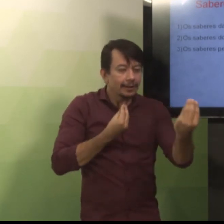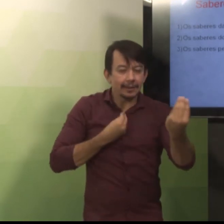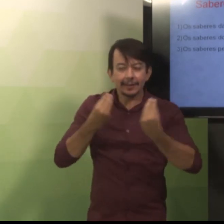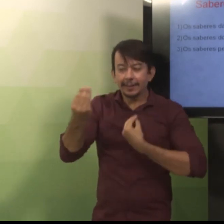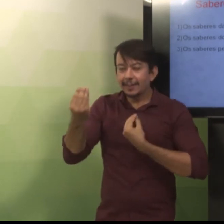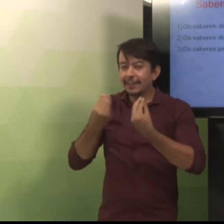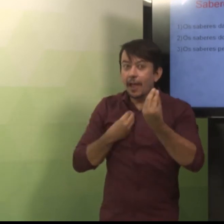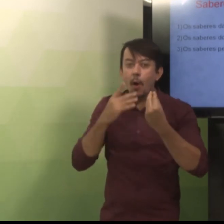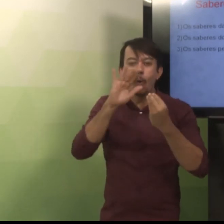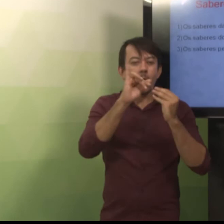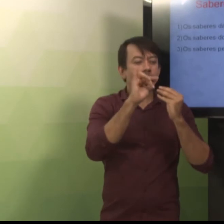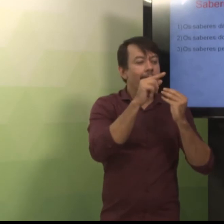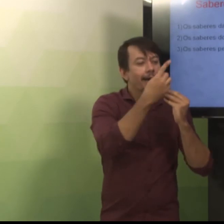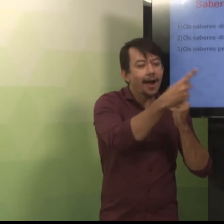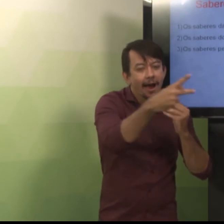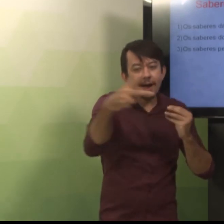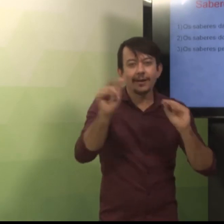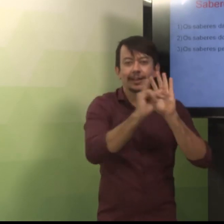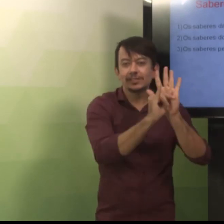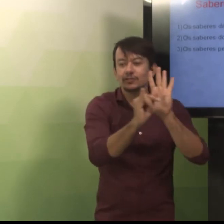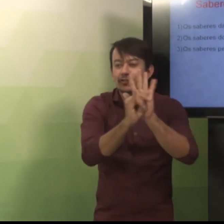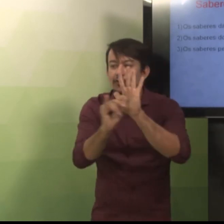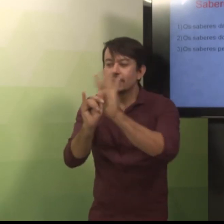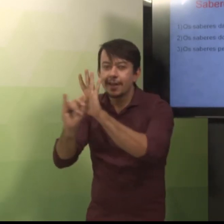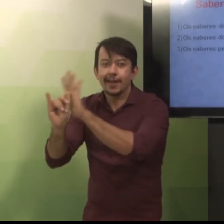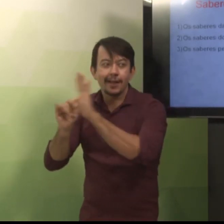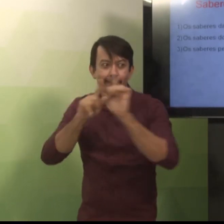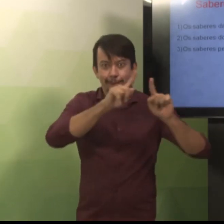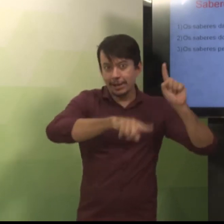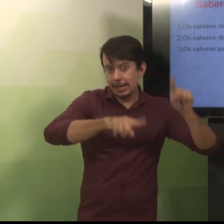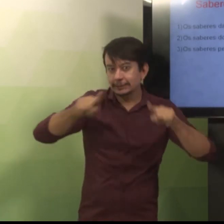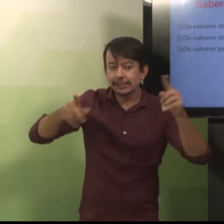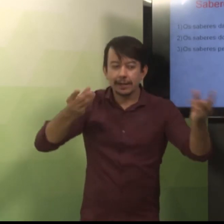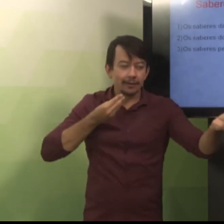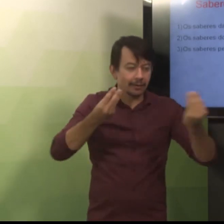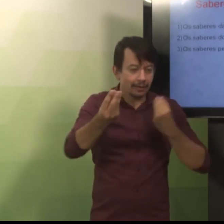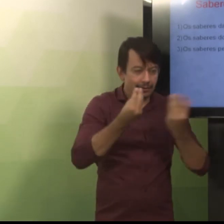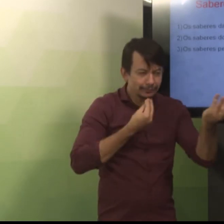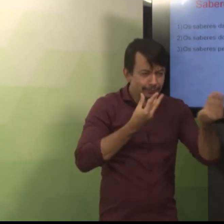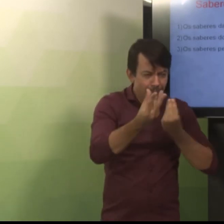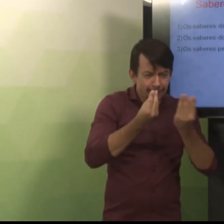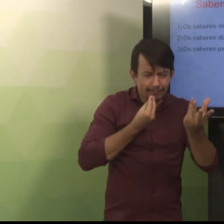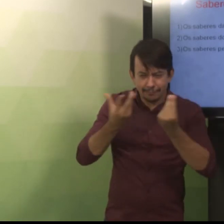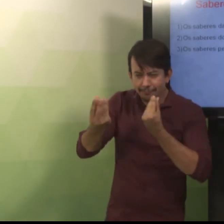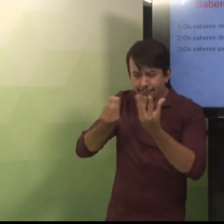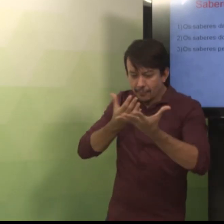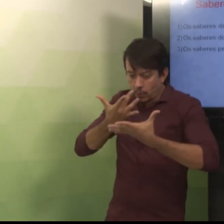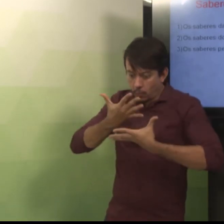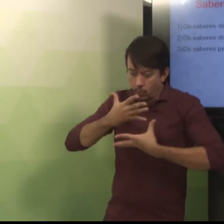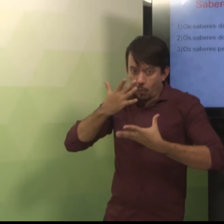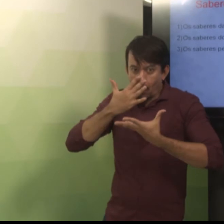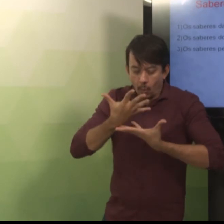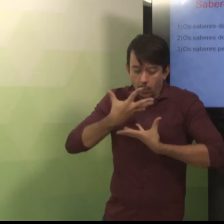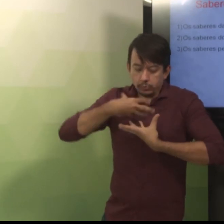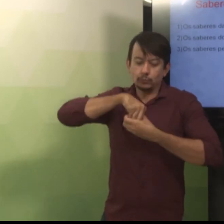propiciar situações diferentes, são identidades diferentes, e todas essas informações contribuem para a